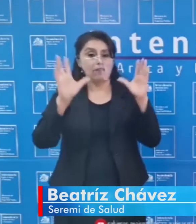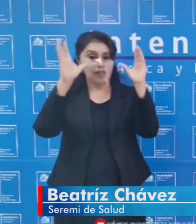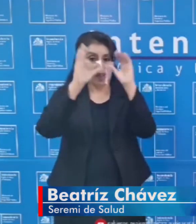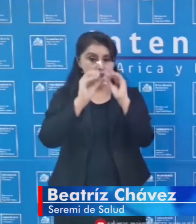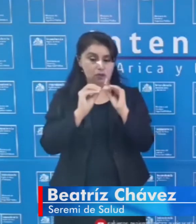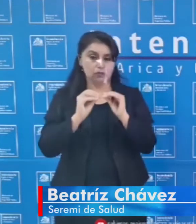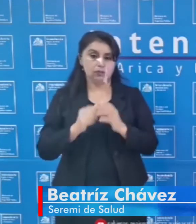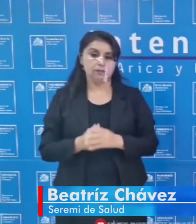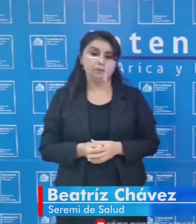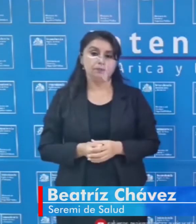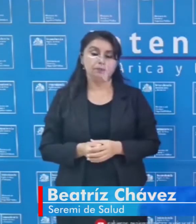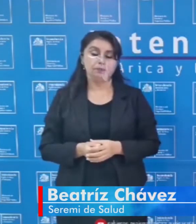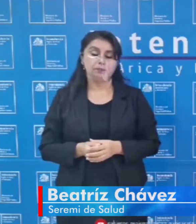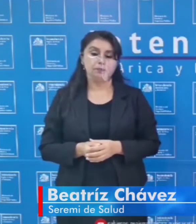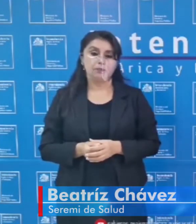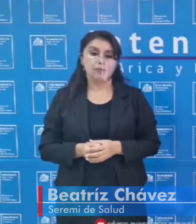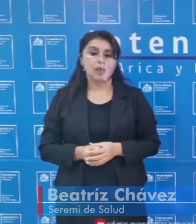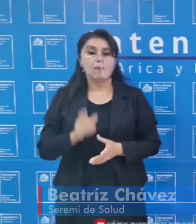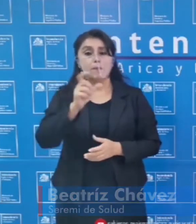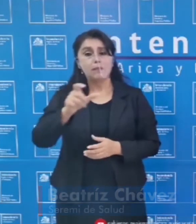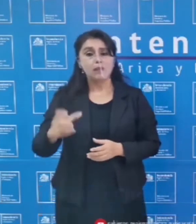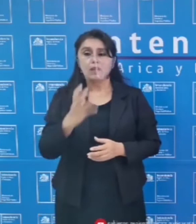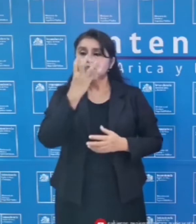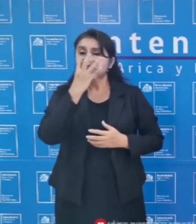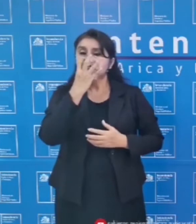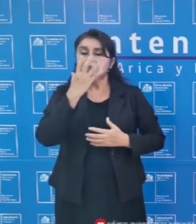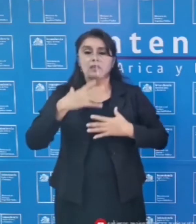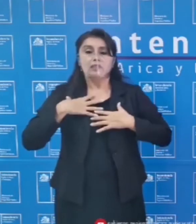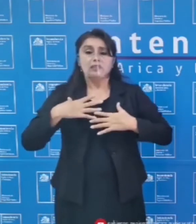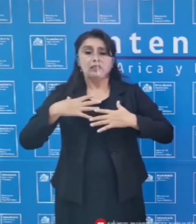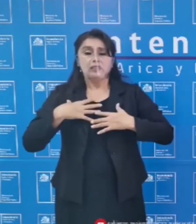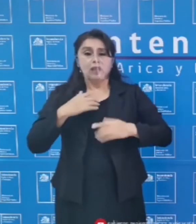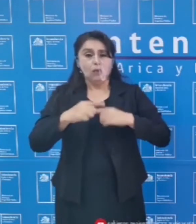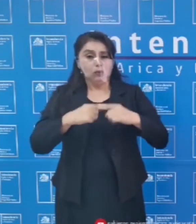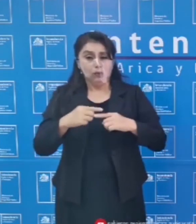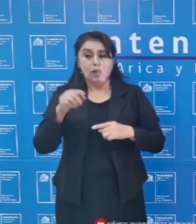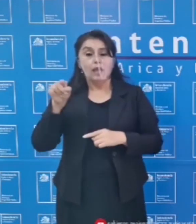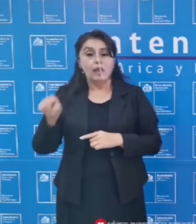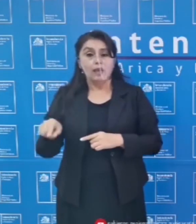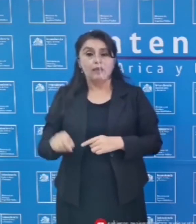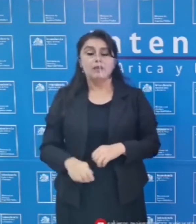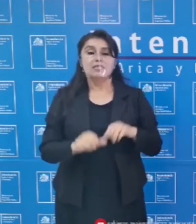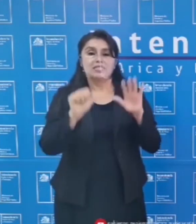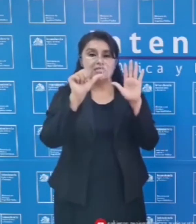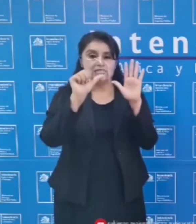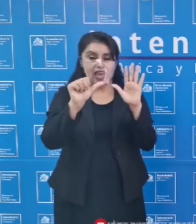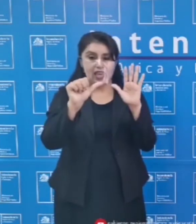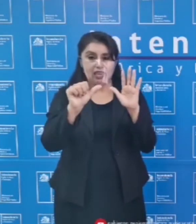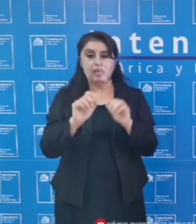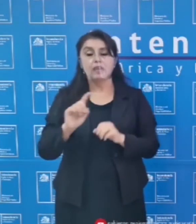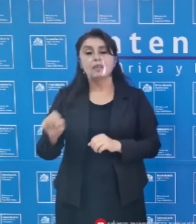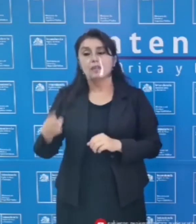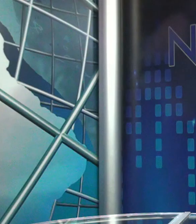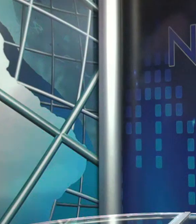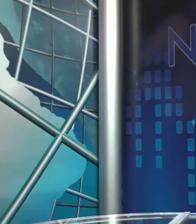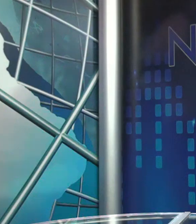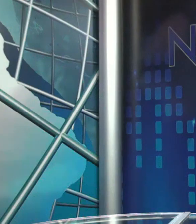posterior. Pacientes con ventilación mecánica COVID positivo son 6 y hospitalizados